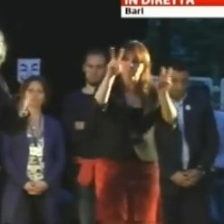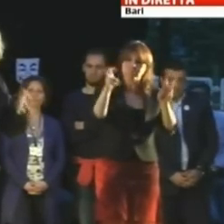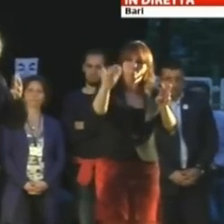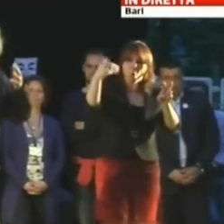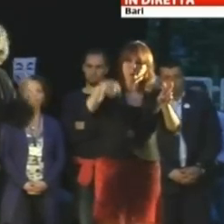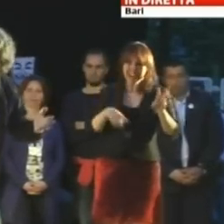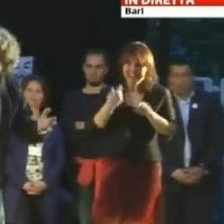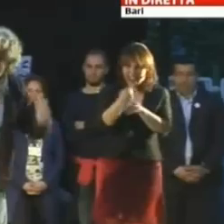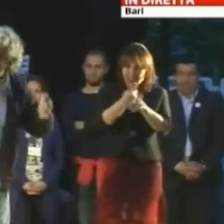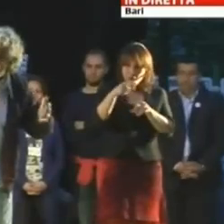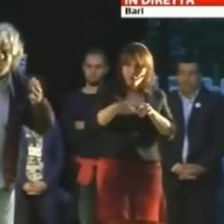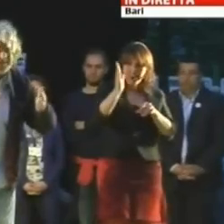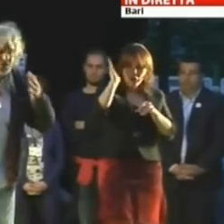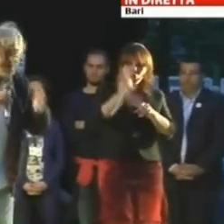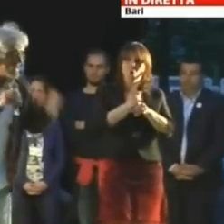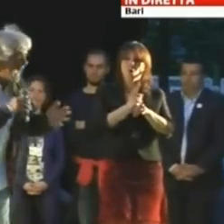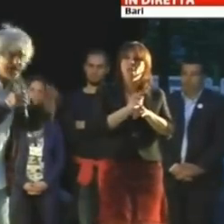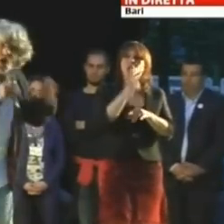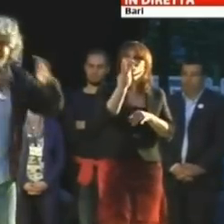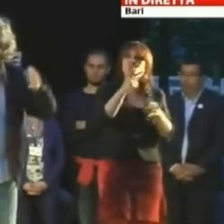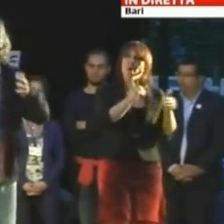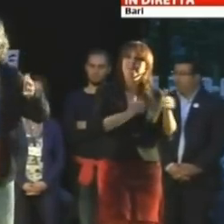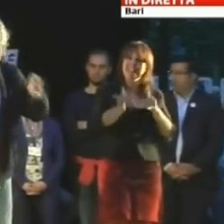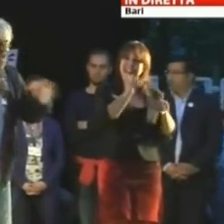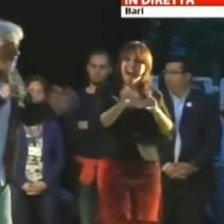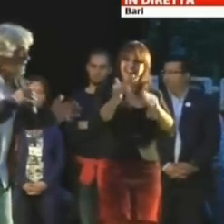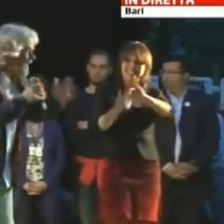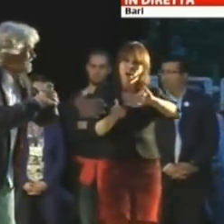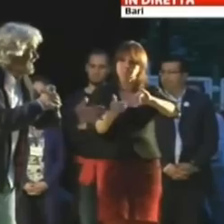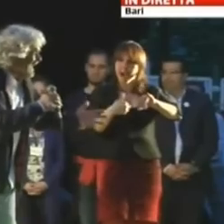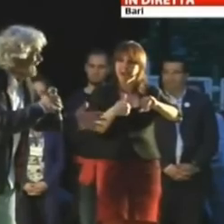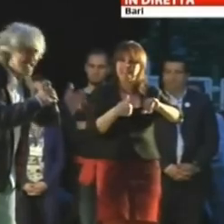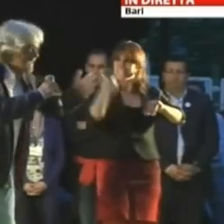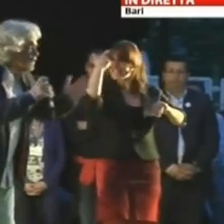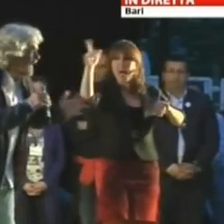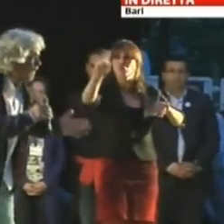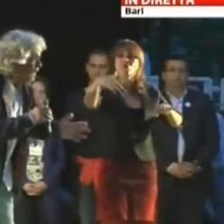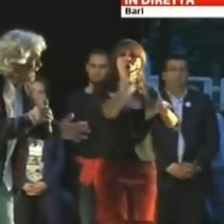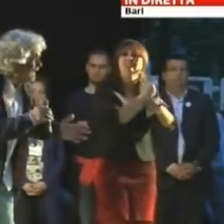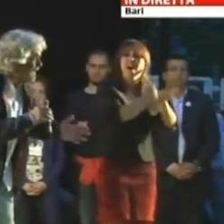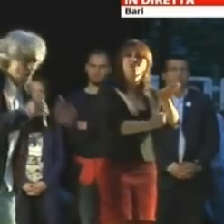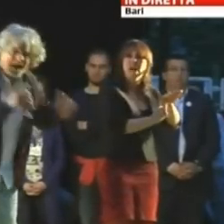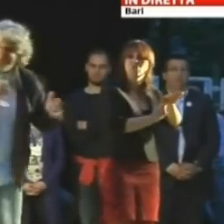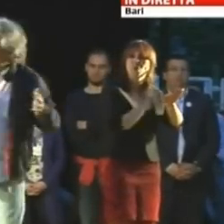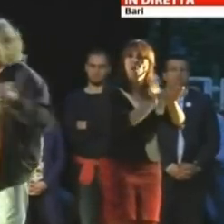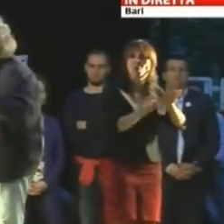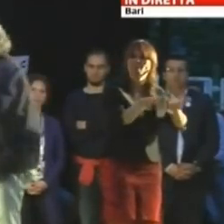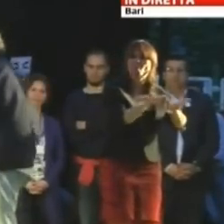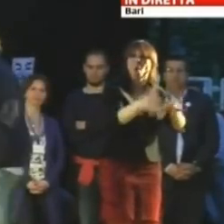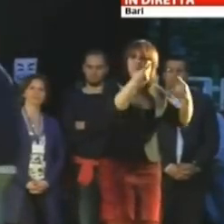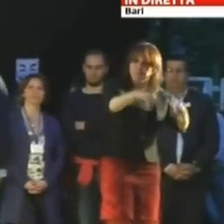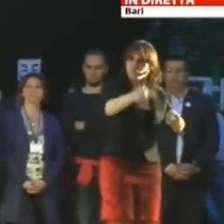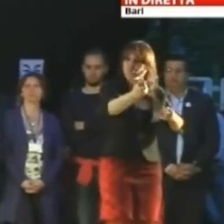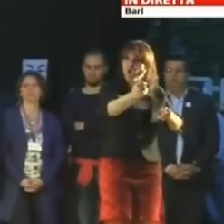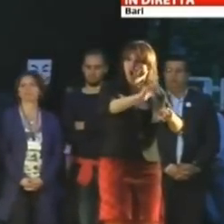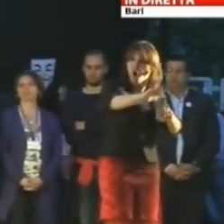dell'acciaio e del carbone hanno messo da parte quasi 2 miliardi, non gli stati, i lavoratori e i sindacati di tutta Europa. Una parte di questi